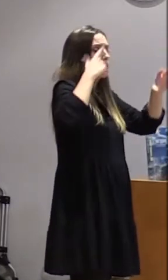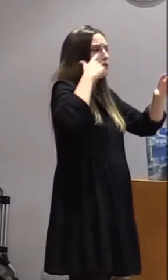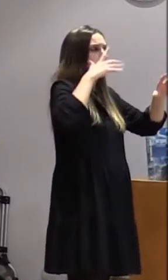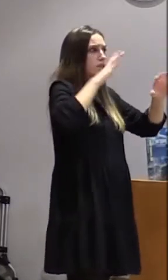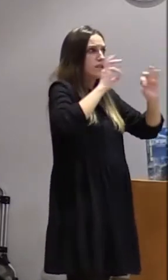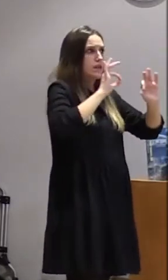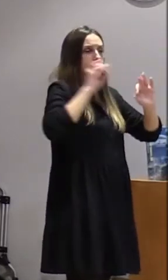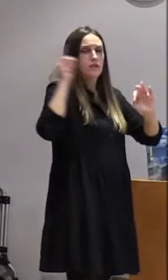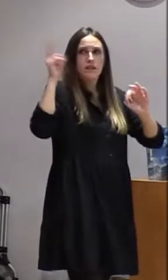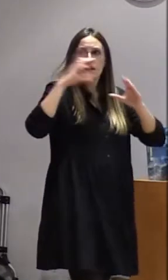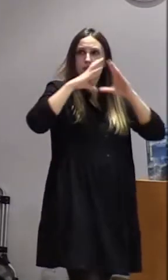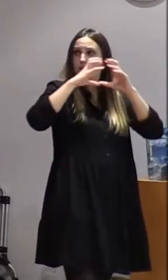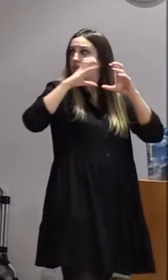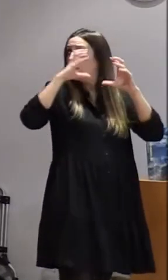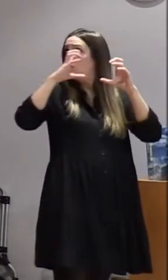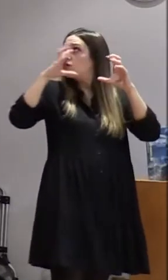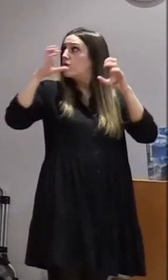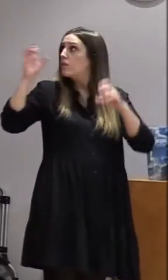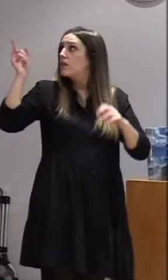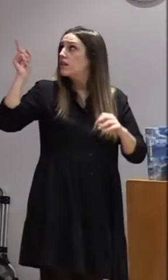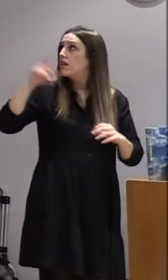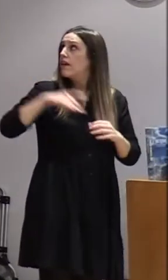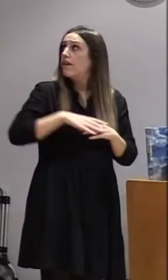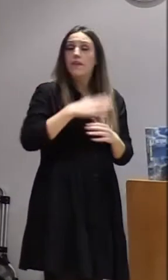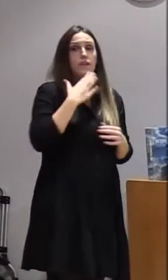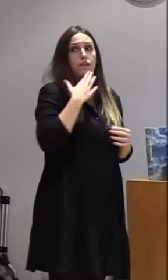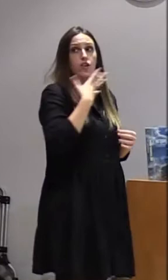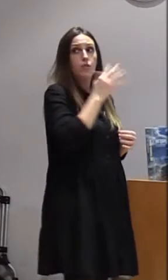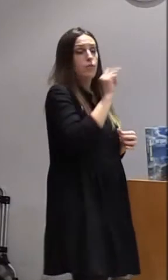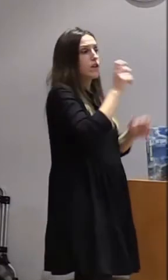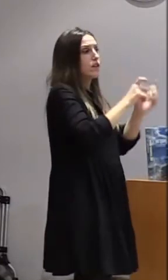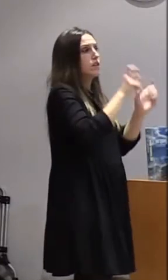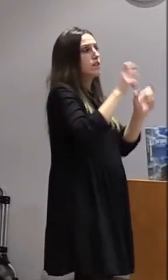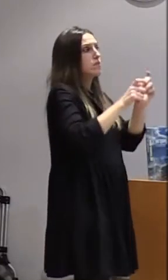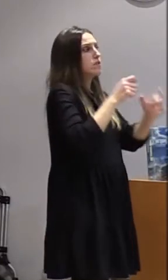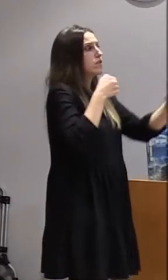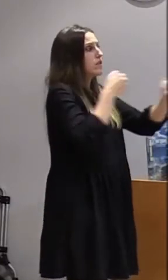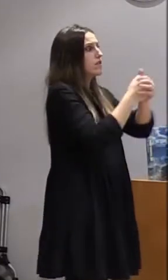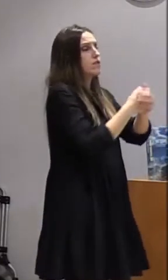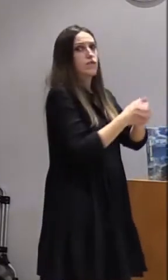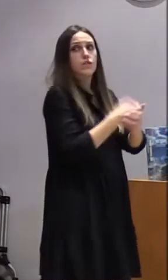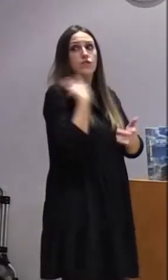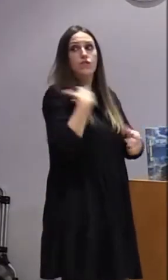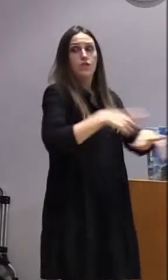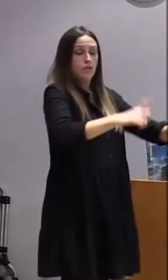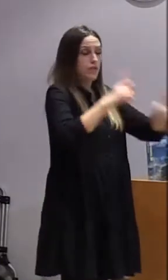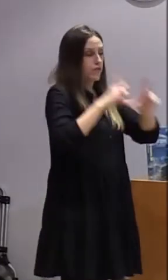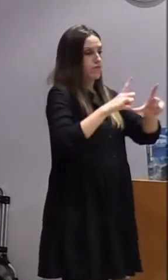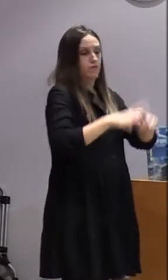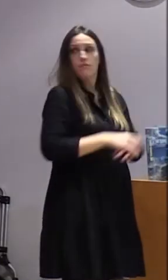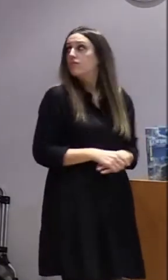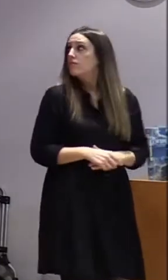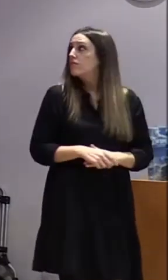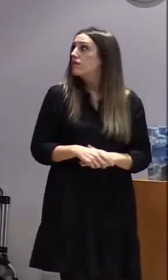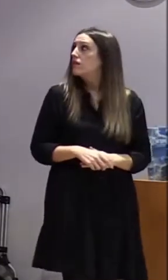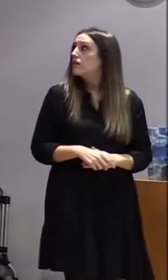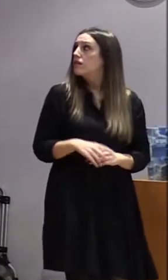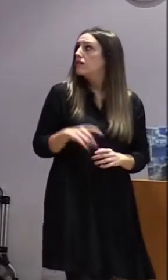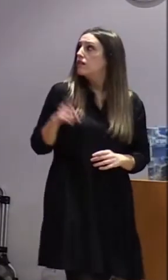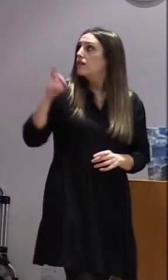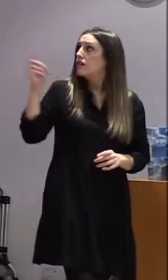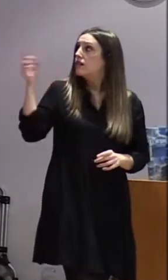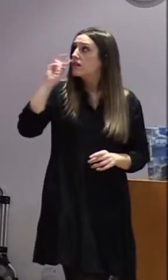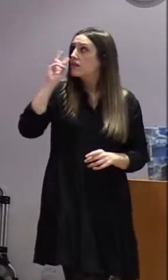centrarnos en esa nubecita de él. Como hay gente por ahí demasiado detrás, me voy a poner el zoom. Y seguramente que vais a ver ahí